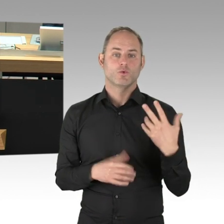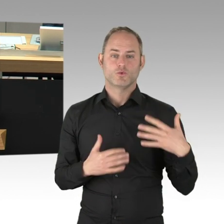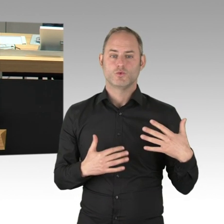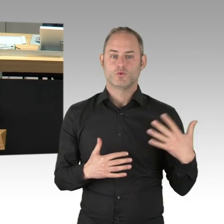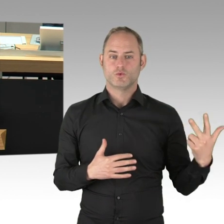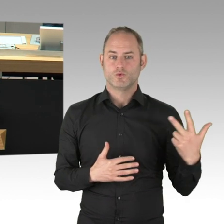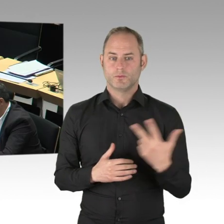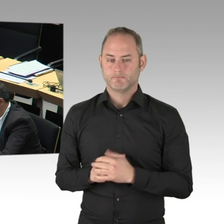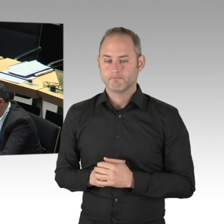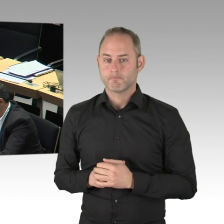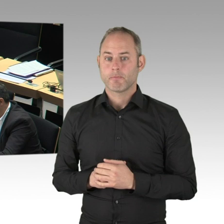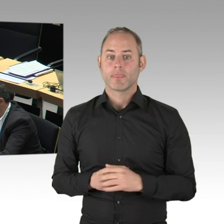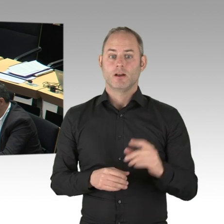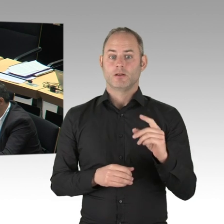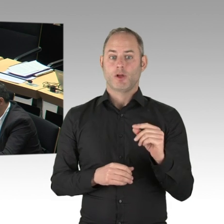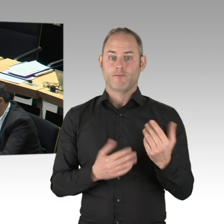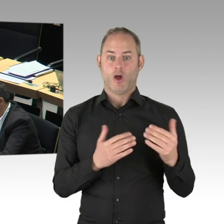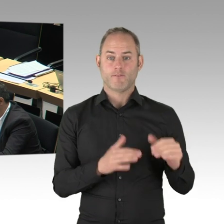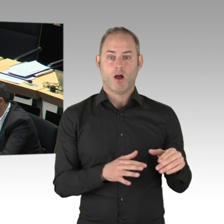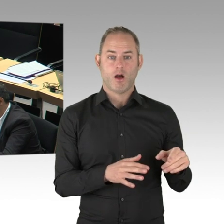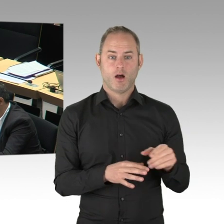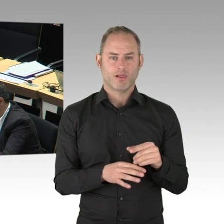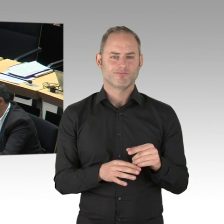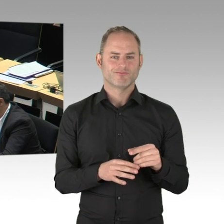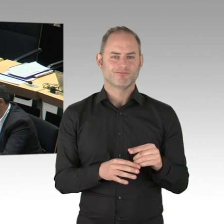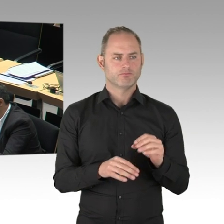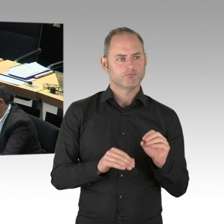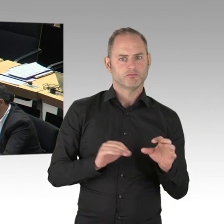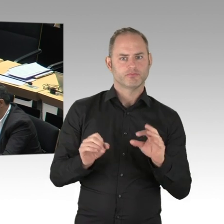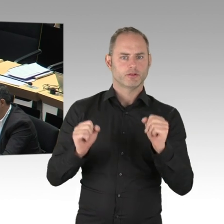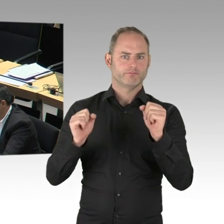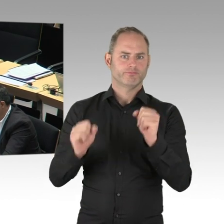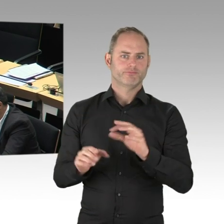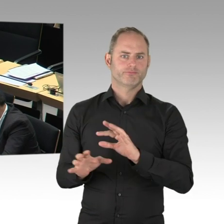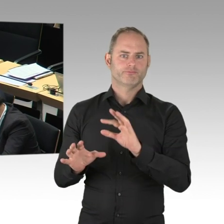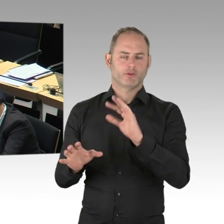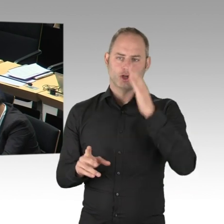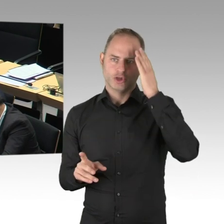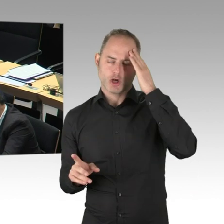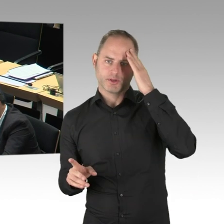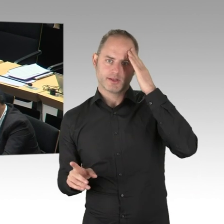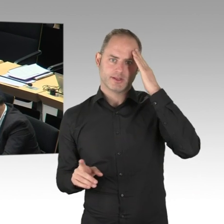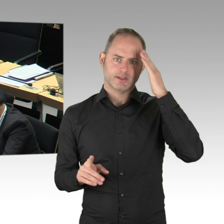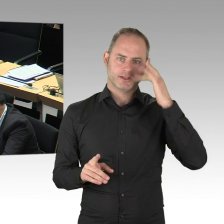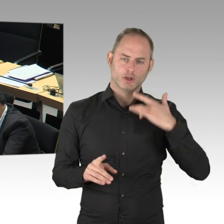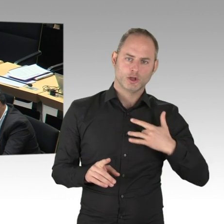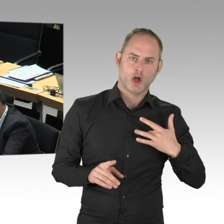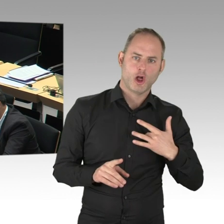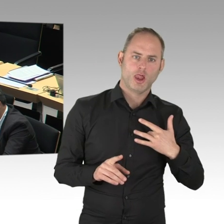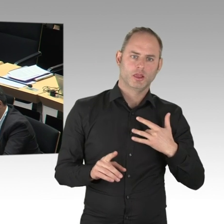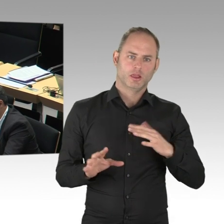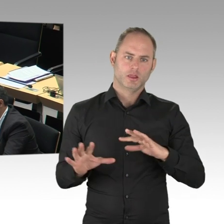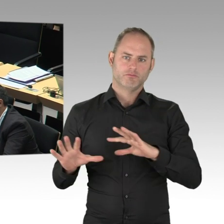allen Gesellschaftsschichten, er betrifft alle Altersgruppen. Es handelt sich sowohl um eingeborenen als auch um